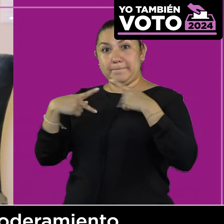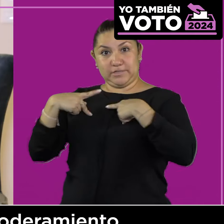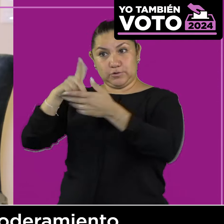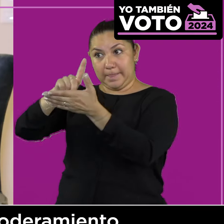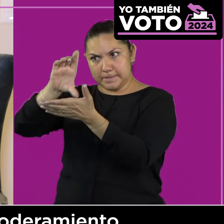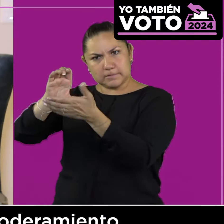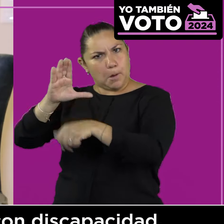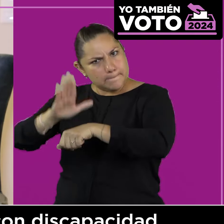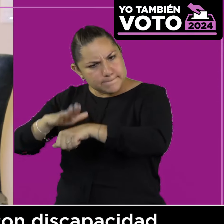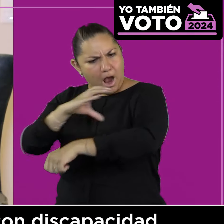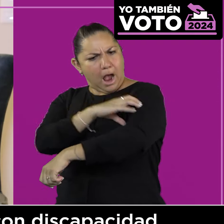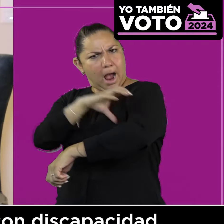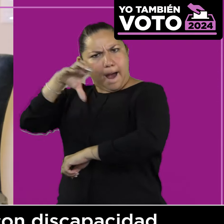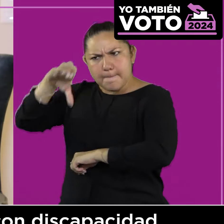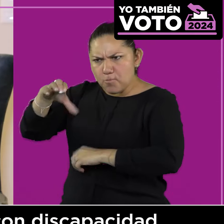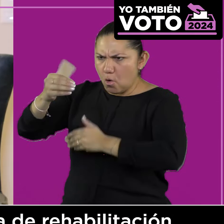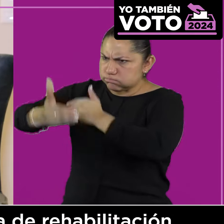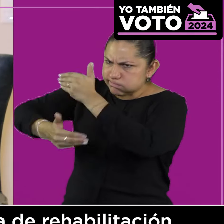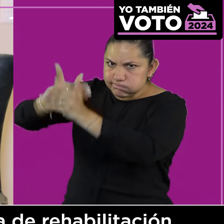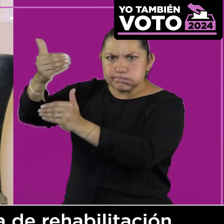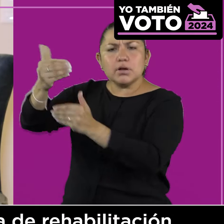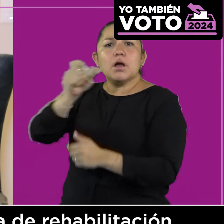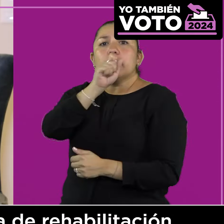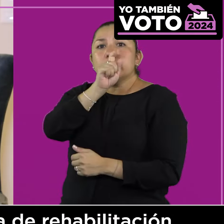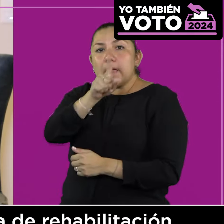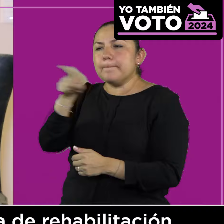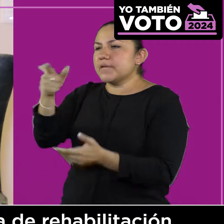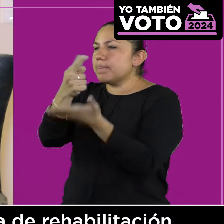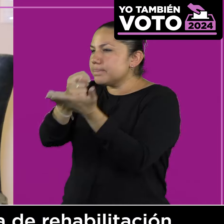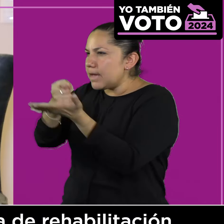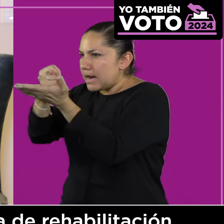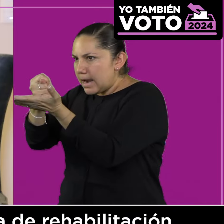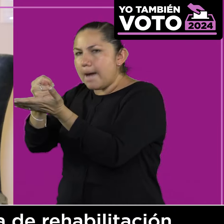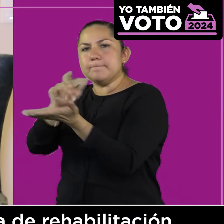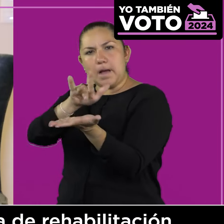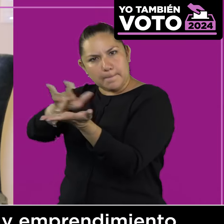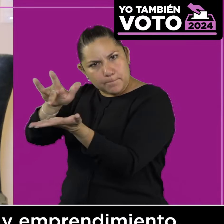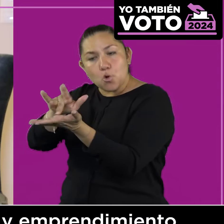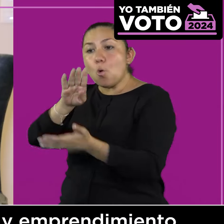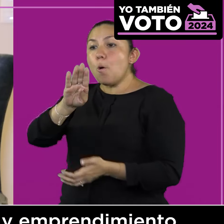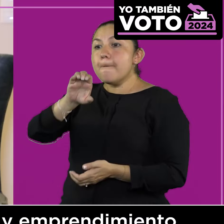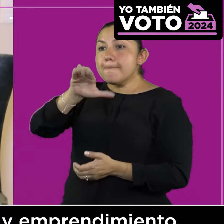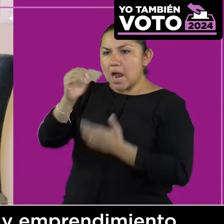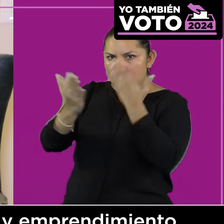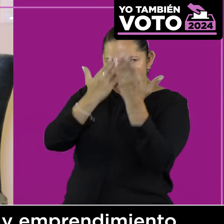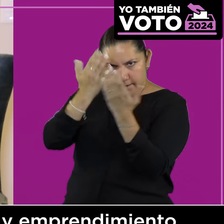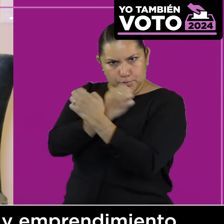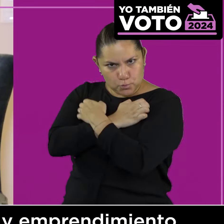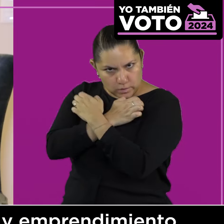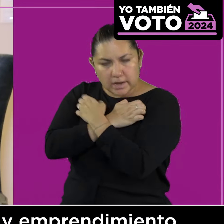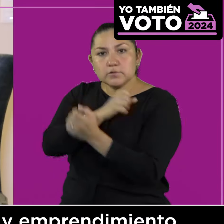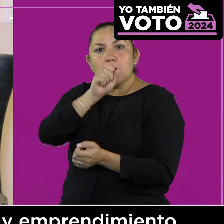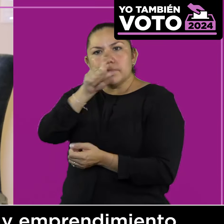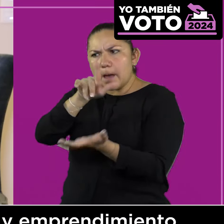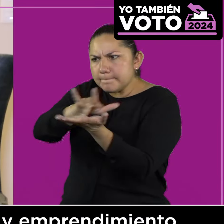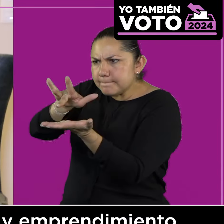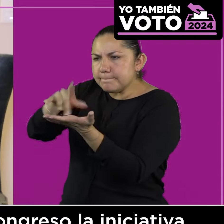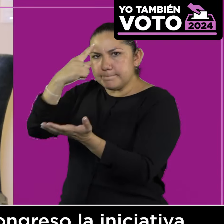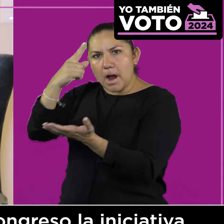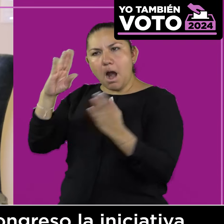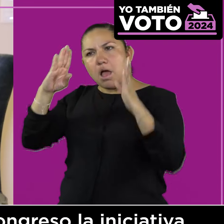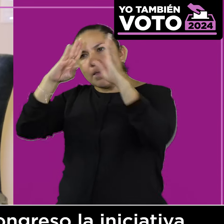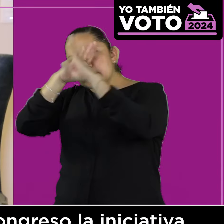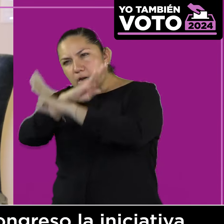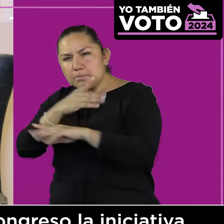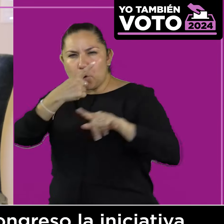empoderamiento para personas con discapacidad orientada a a terapia de rehabilitación becas educativas y emprendimiento